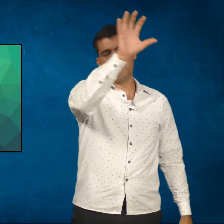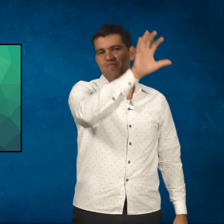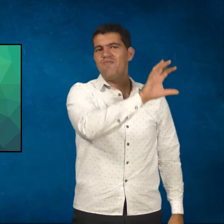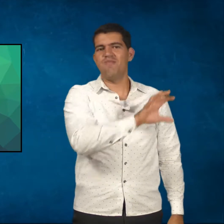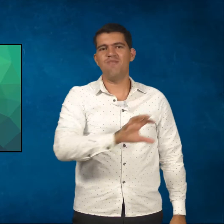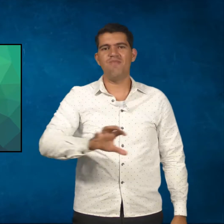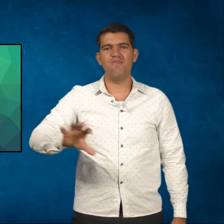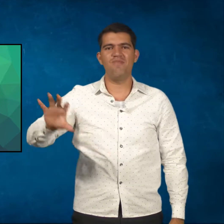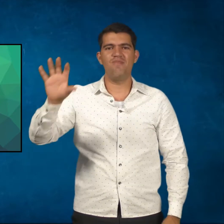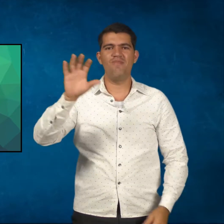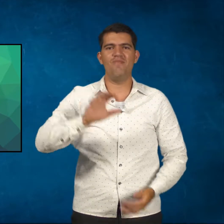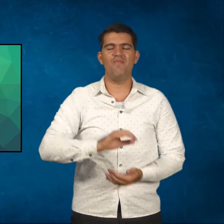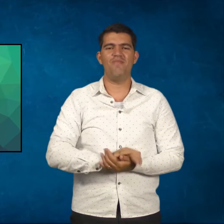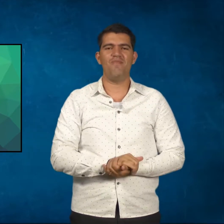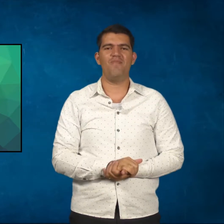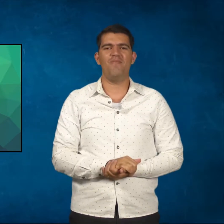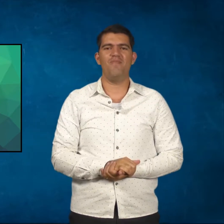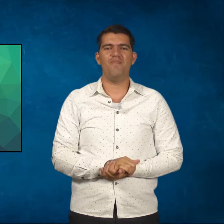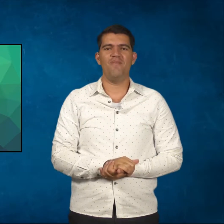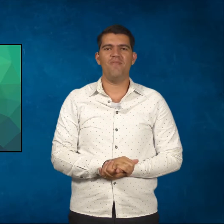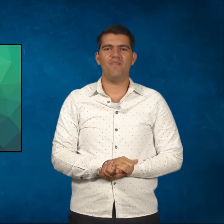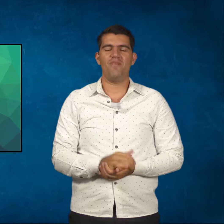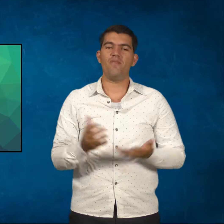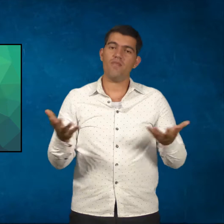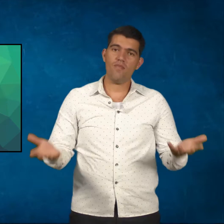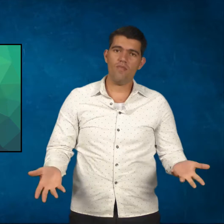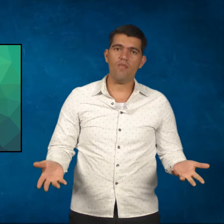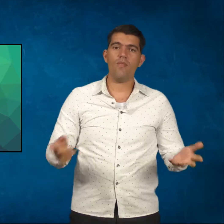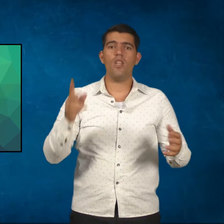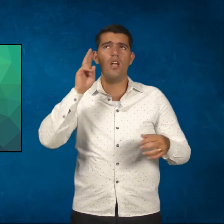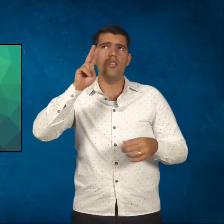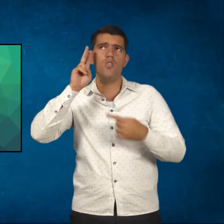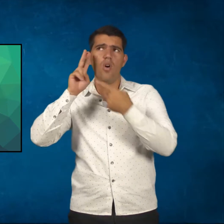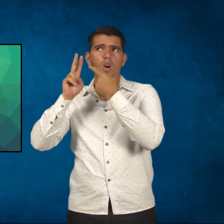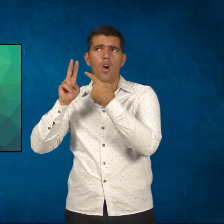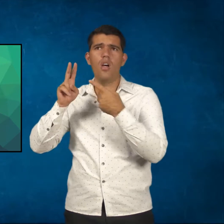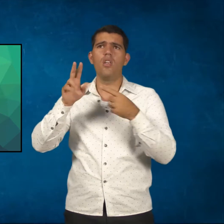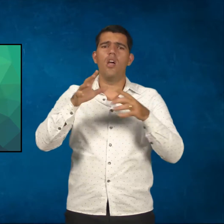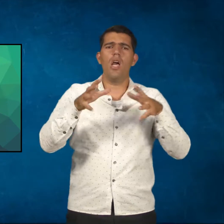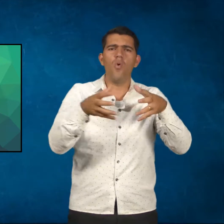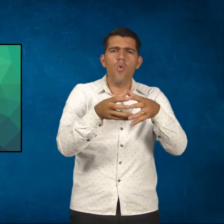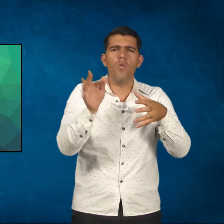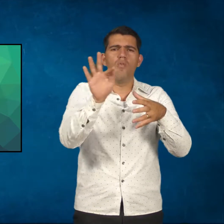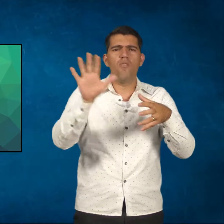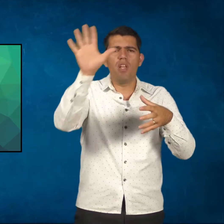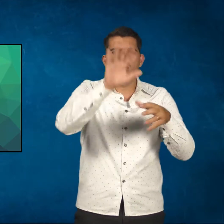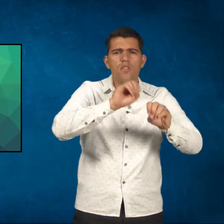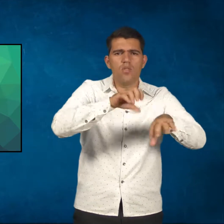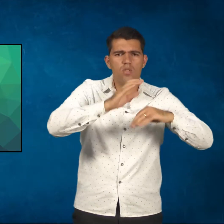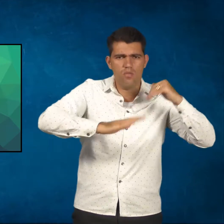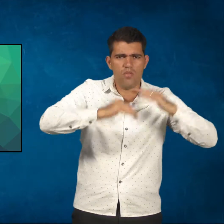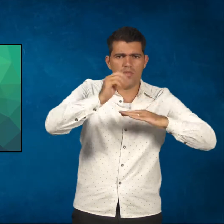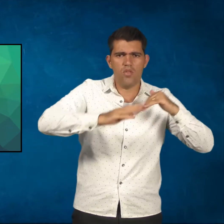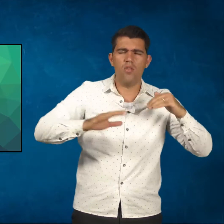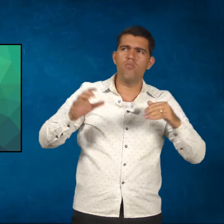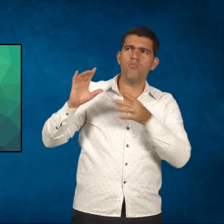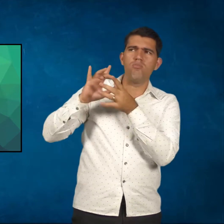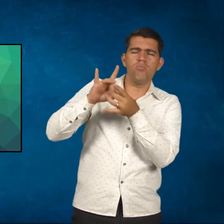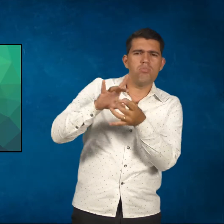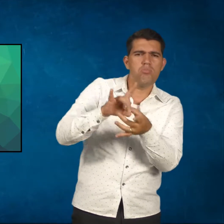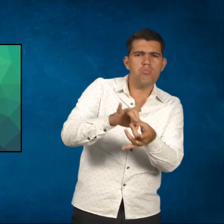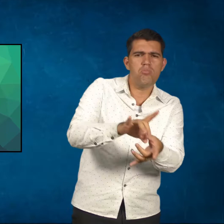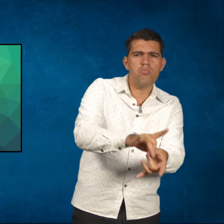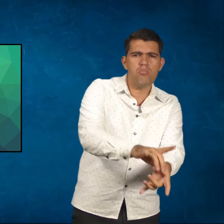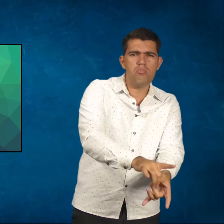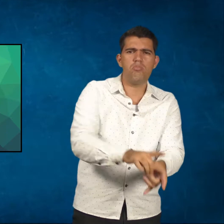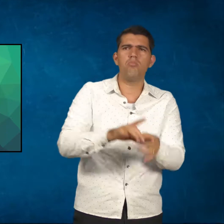Educação, Ciência e Tecnologia. Bom, a história da Rede Federal de Educação Profissional, nesse